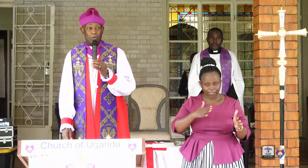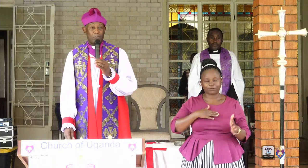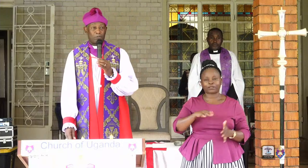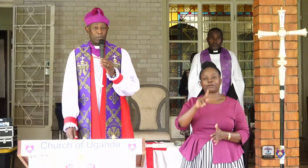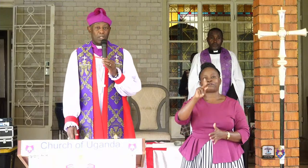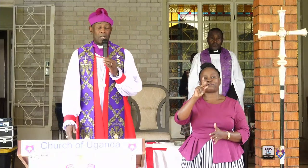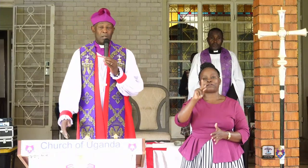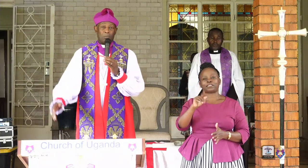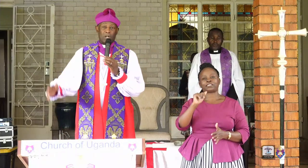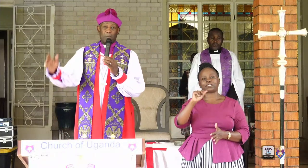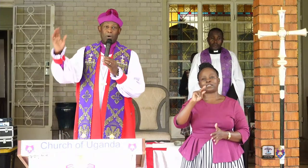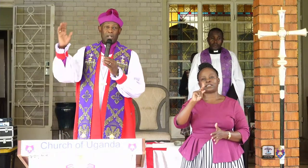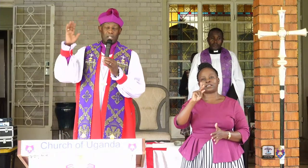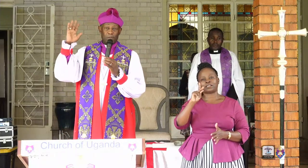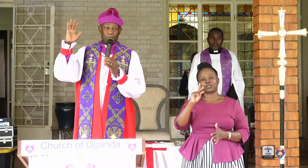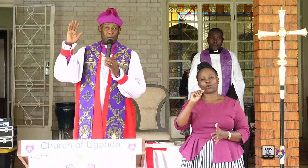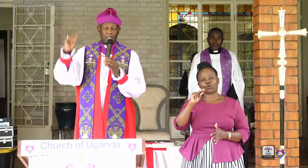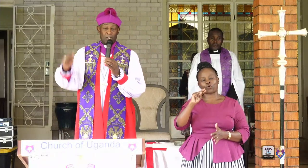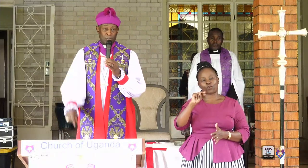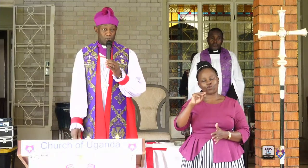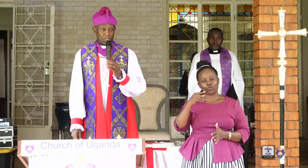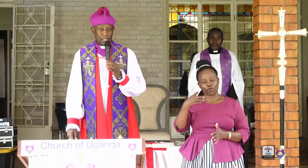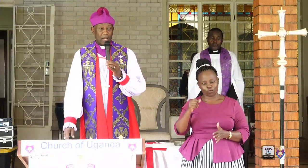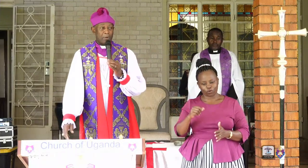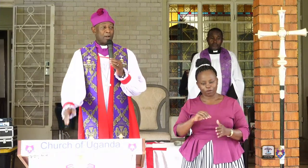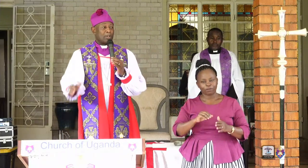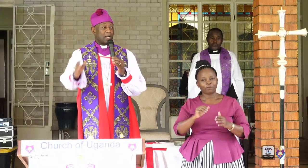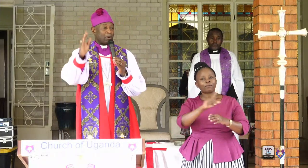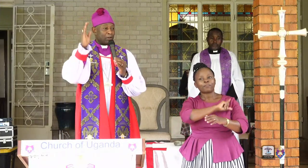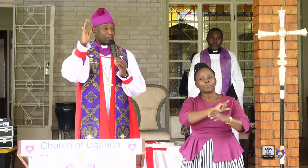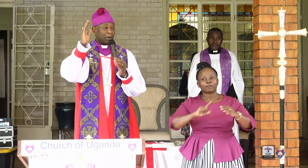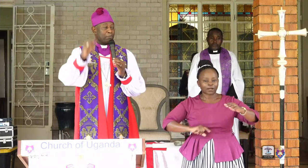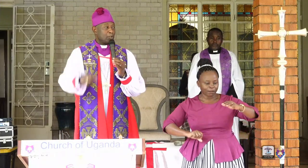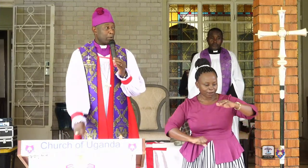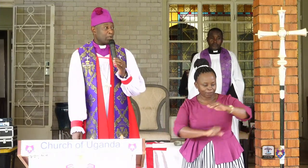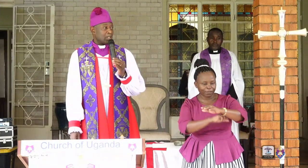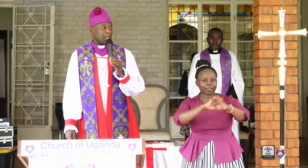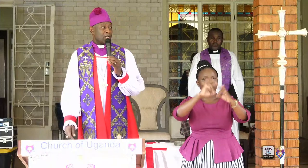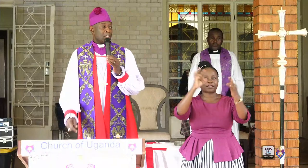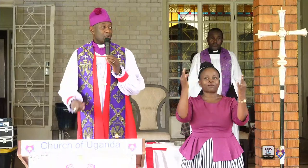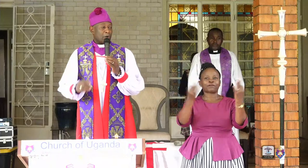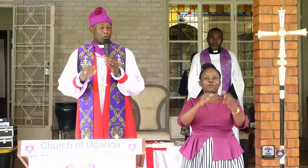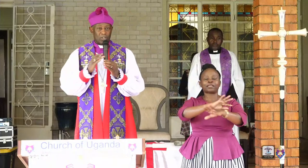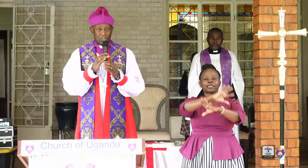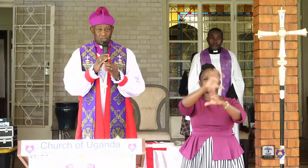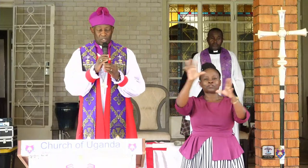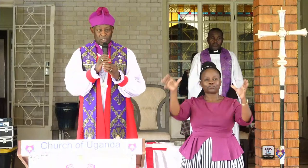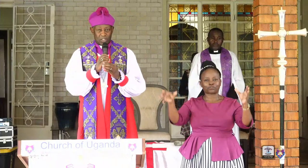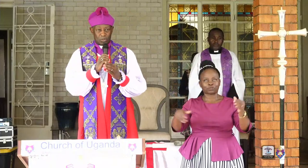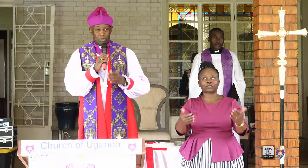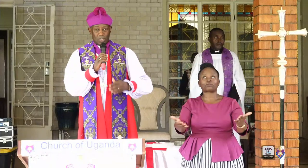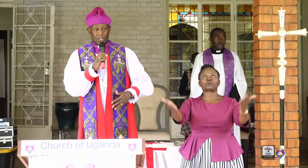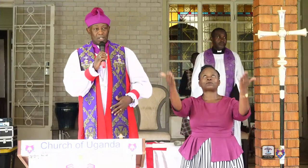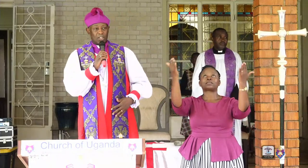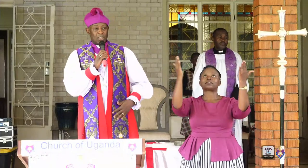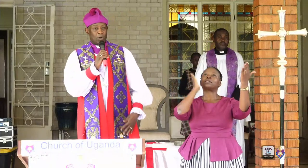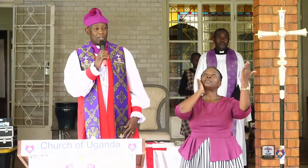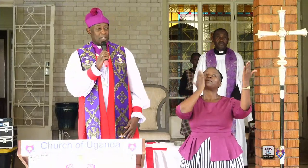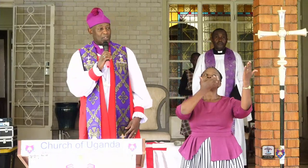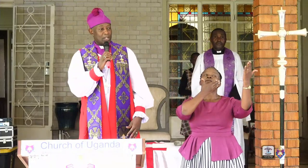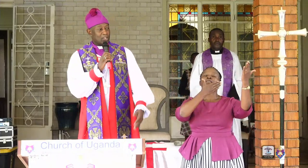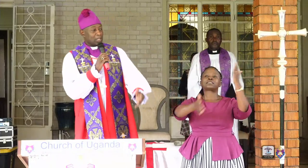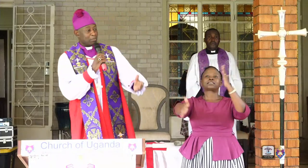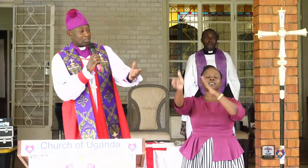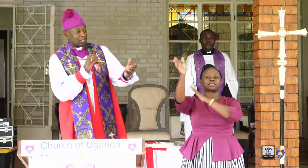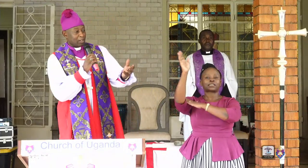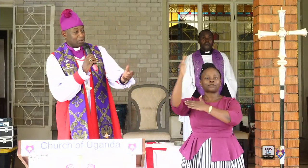mkwanu gafe mukama wanire famirezo zonna. Nabalazi nawe fidobo na tubakwasa chisa cha Katonda chibawanire.